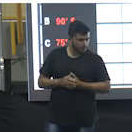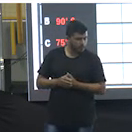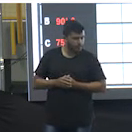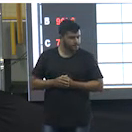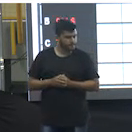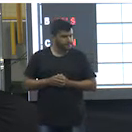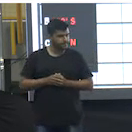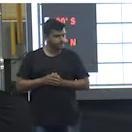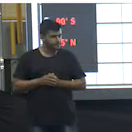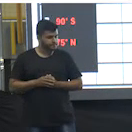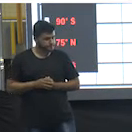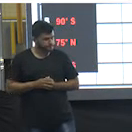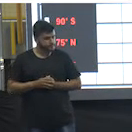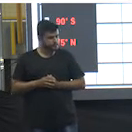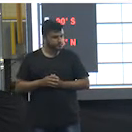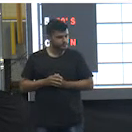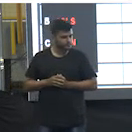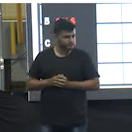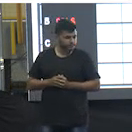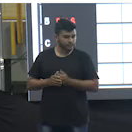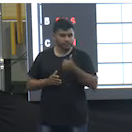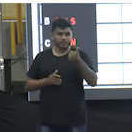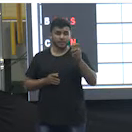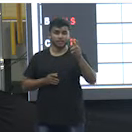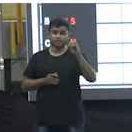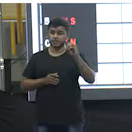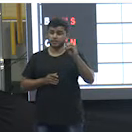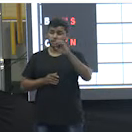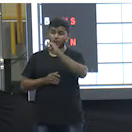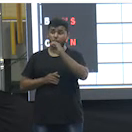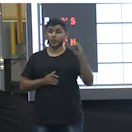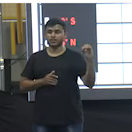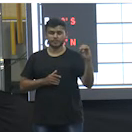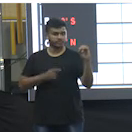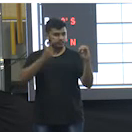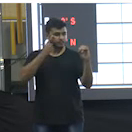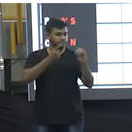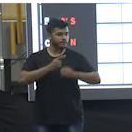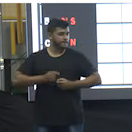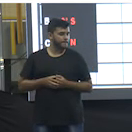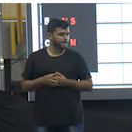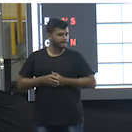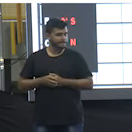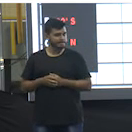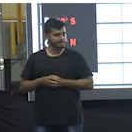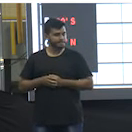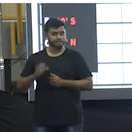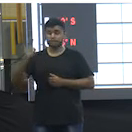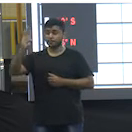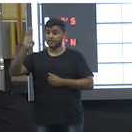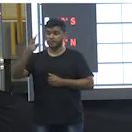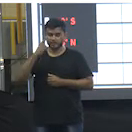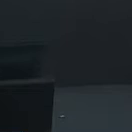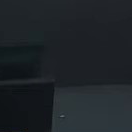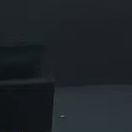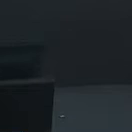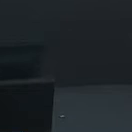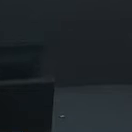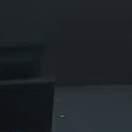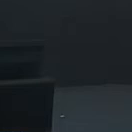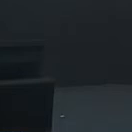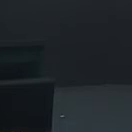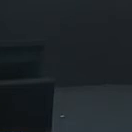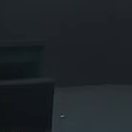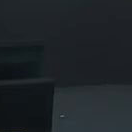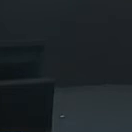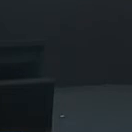graus. Oeste ou leste? Oeste. Beleza. Ponto B. Fui lá